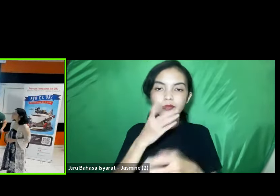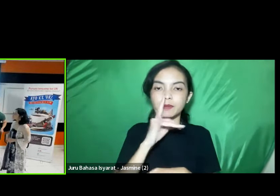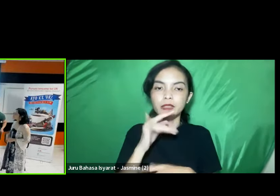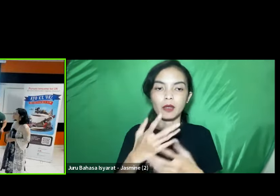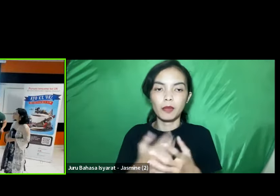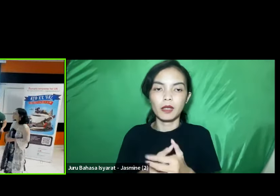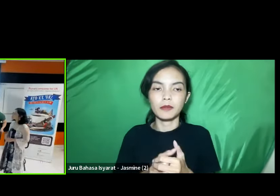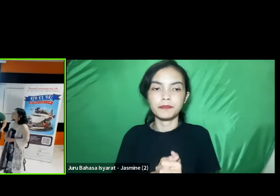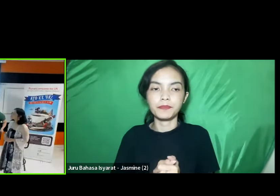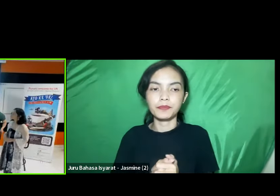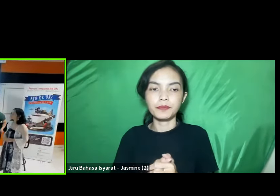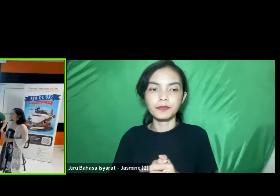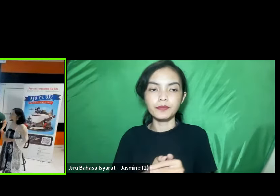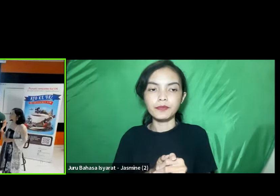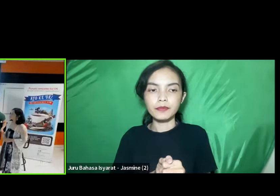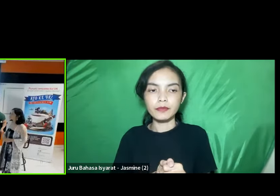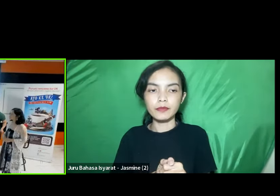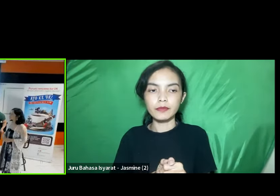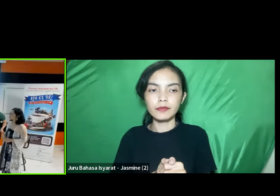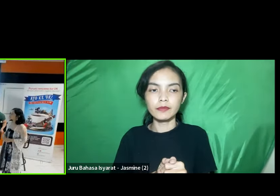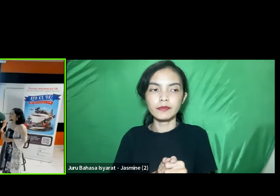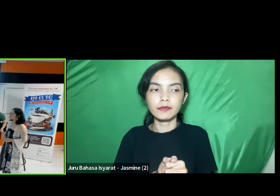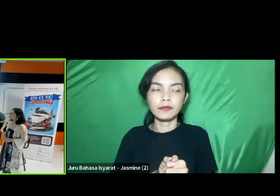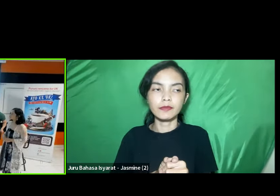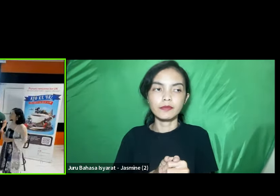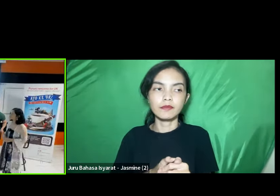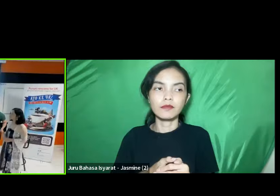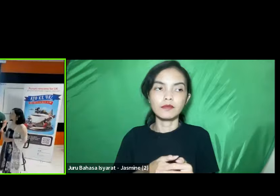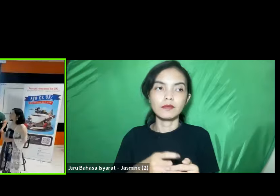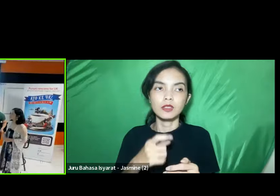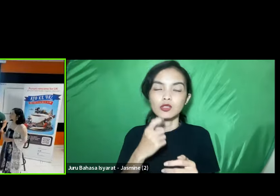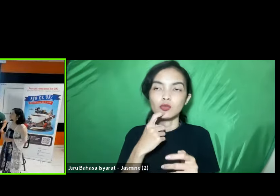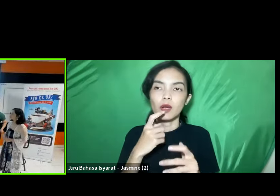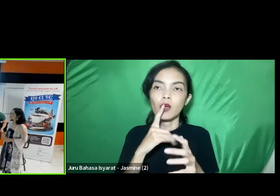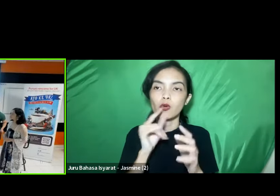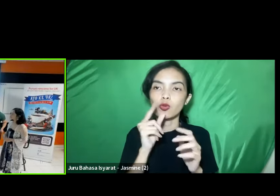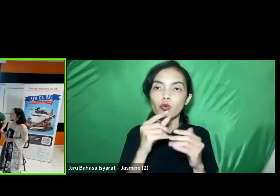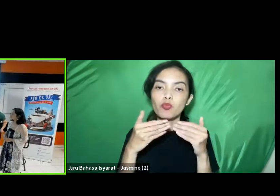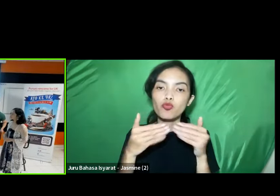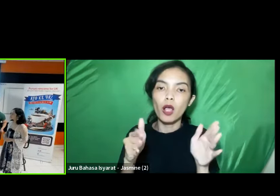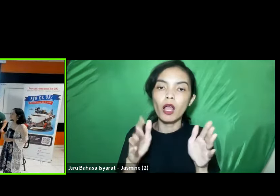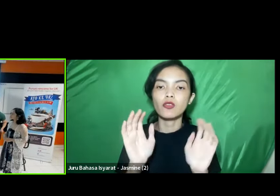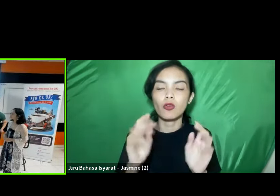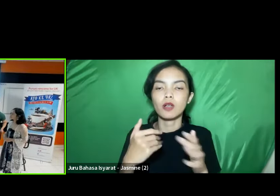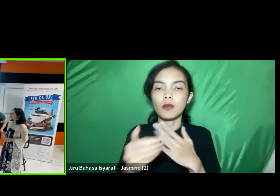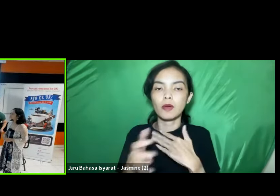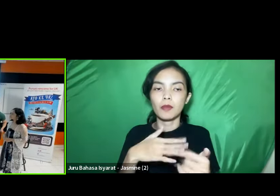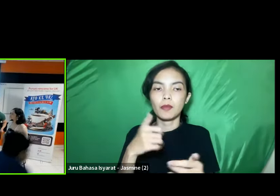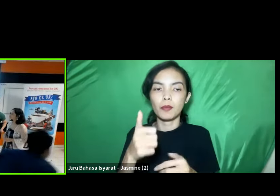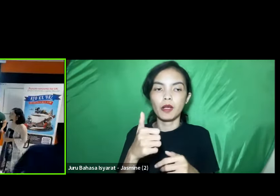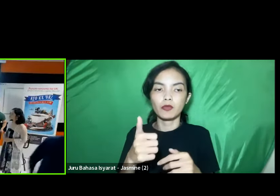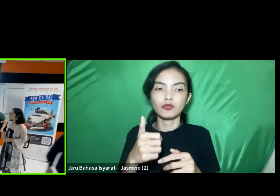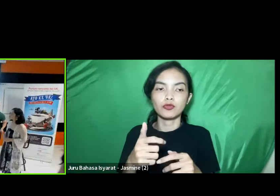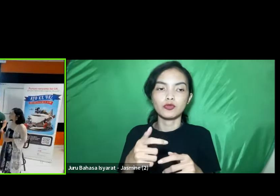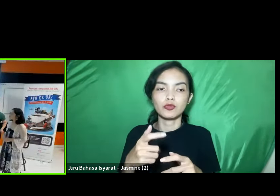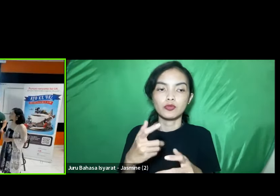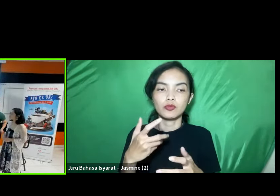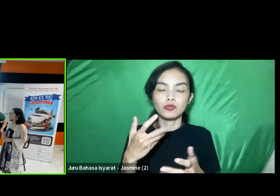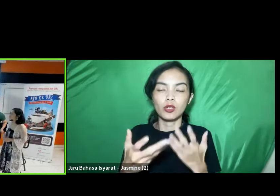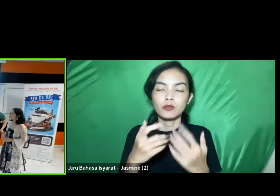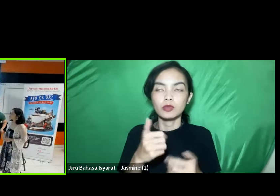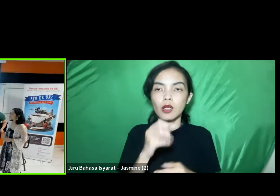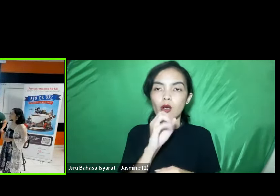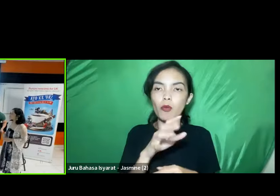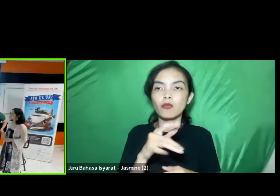apa kalau mau cerita itu hanya sebagai bridging mungkin itu baik ya aku agak kepikirannya gitu aja sih mungkin bisa bilang bahwa